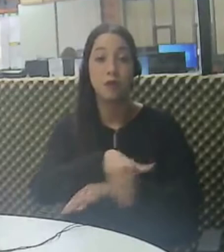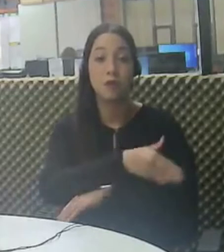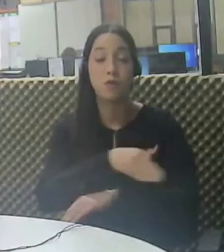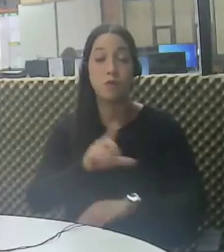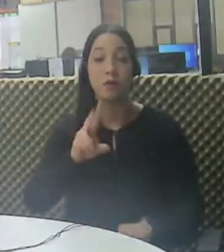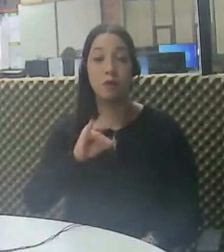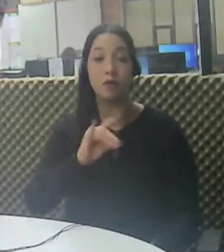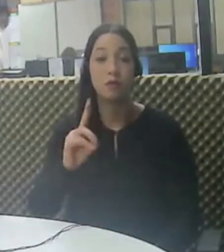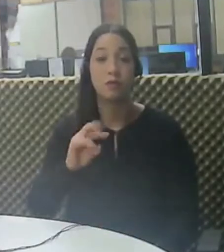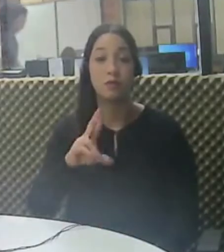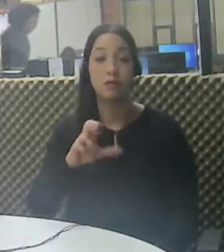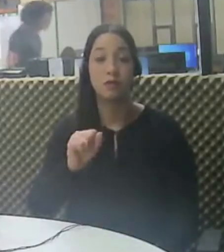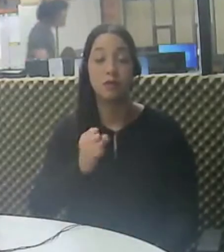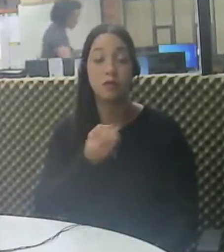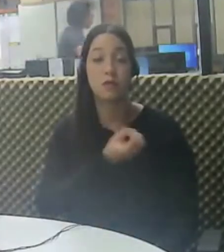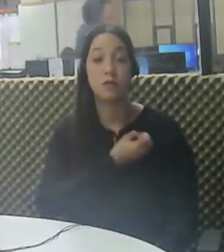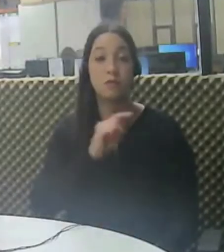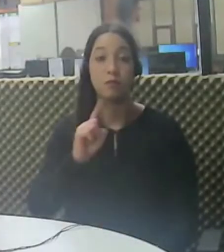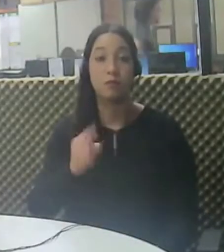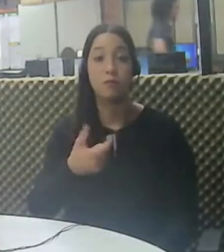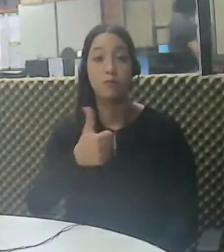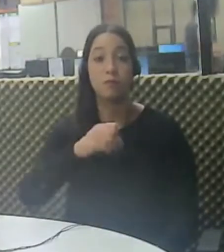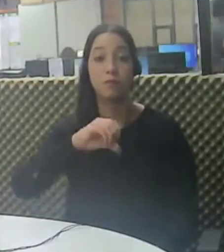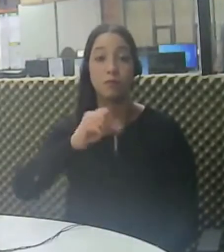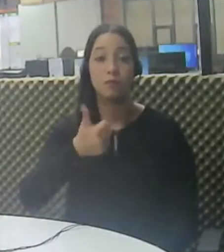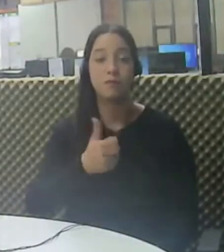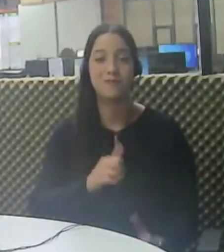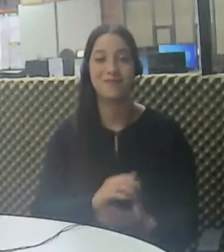Luiz Vieira, número 1191.